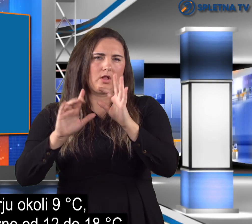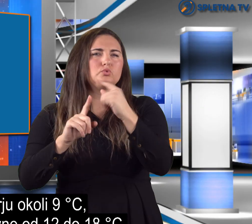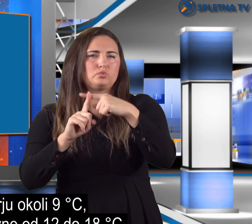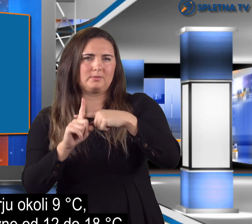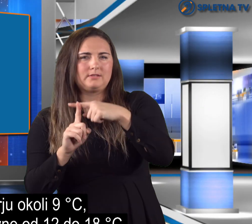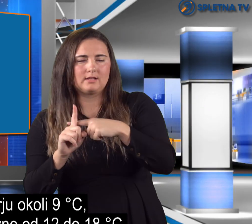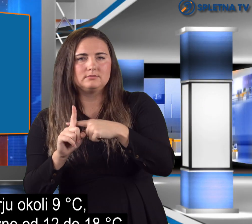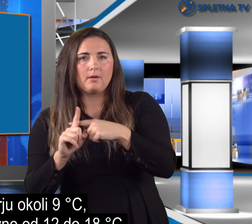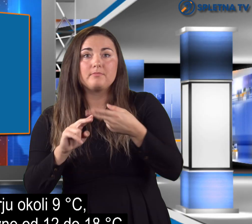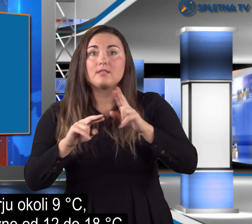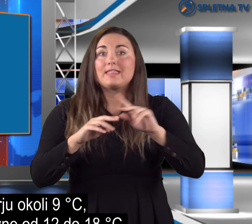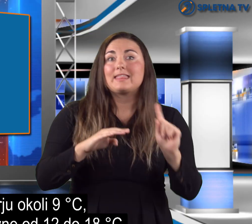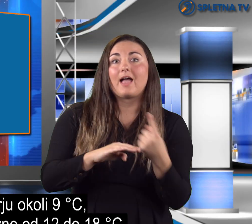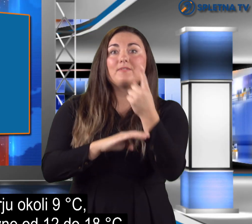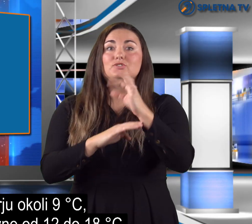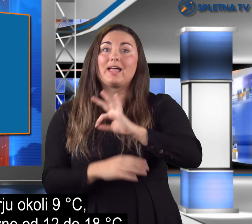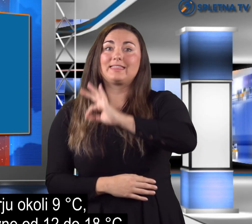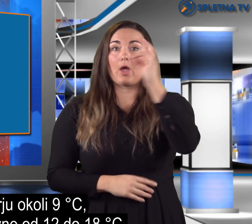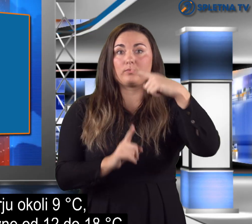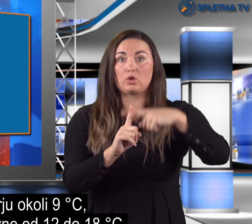do 18 stopinj Celzija.